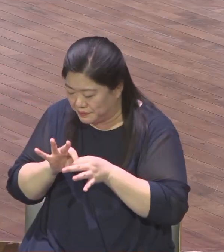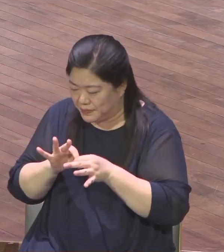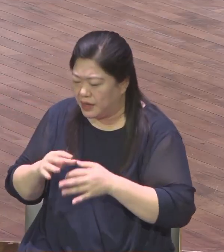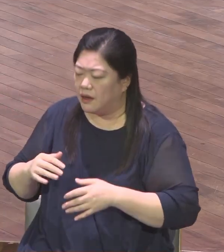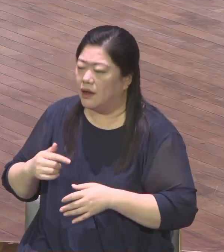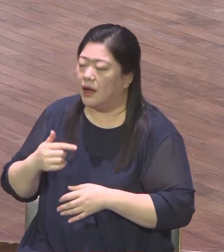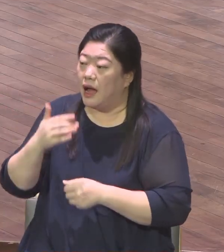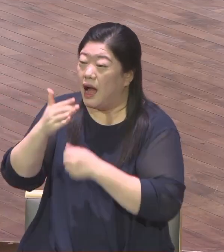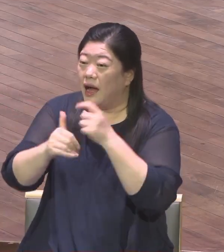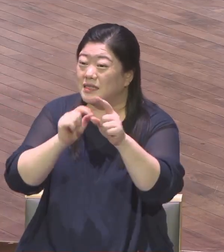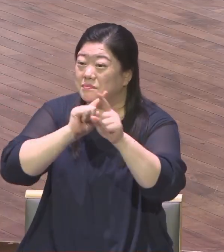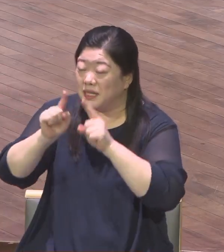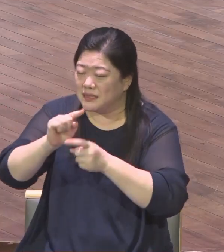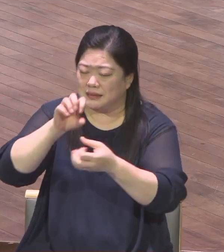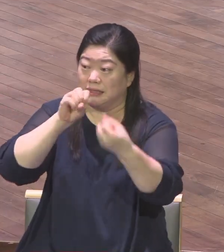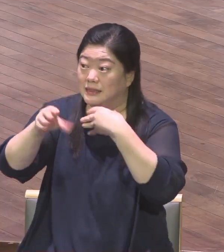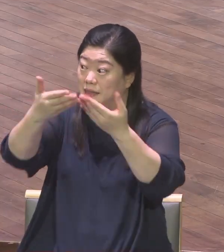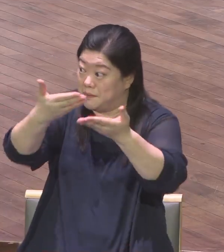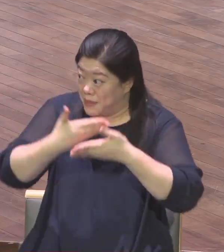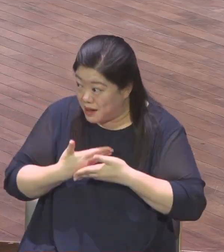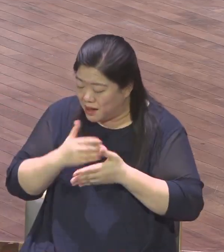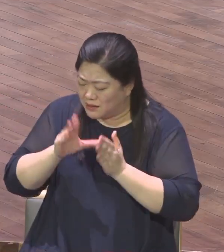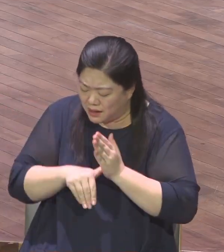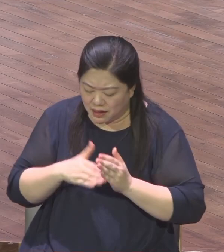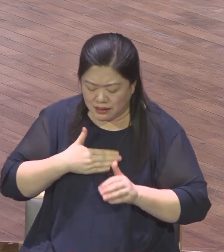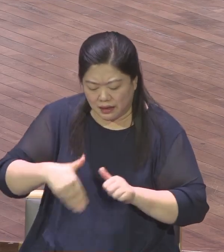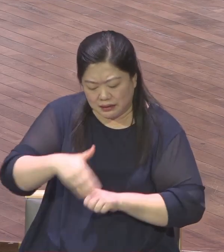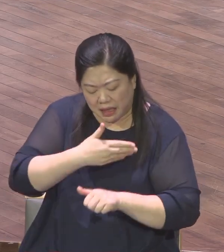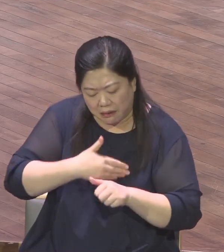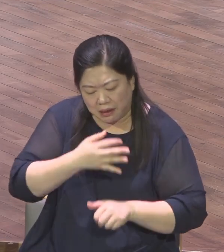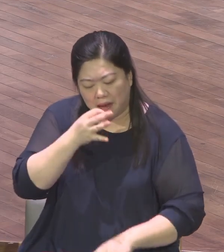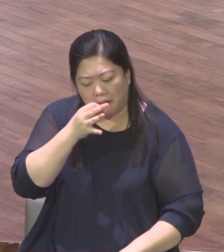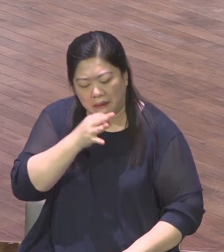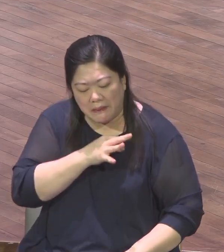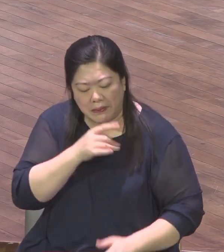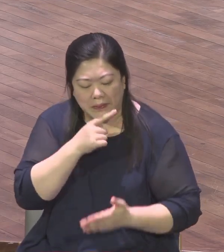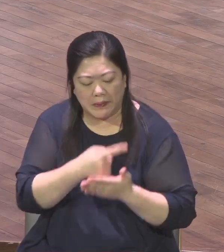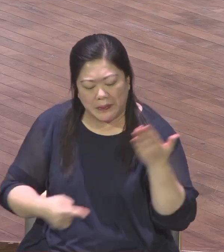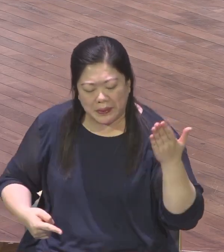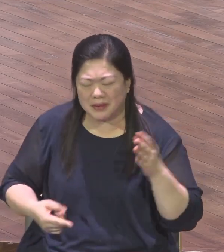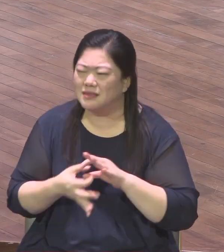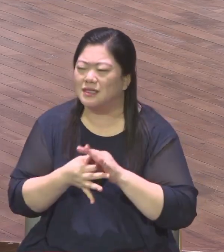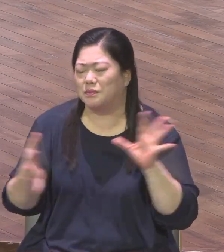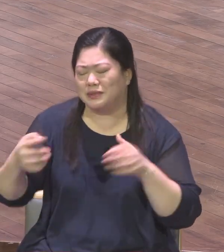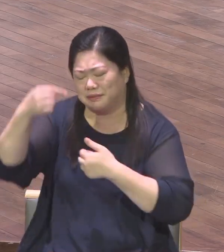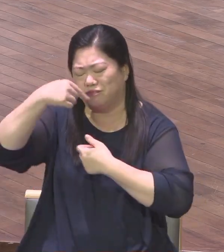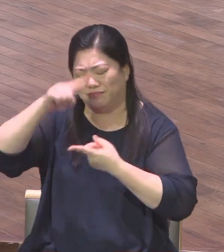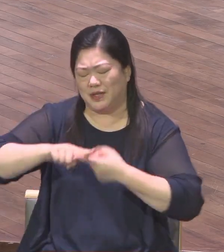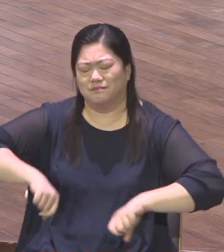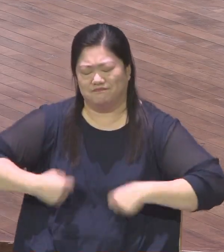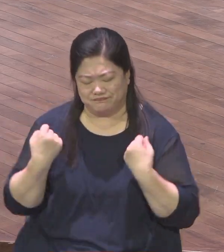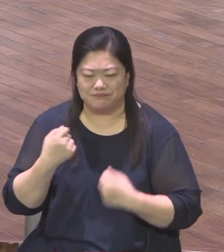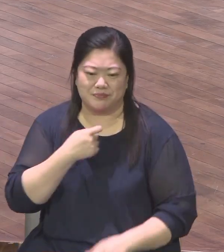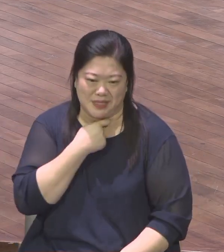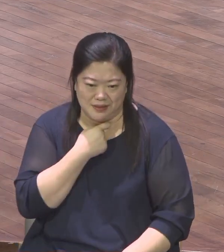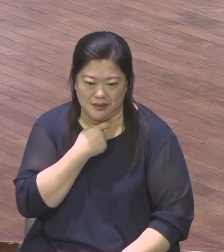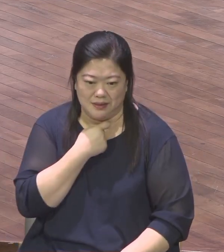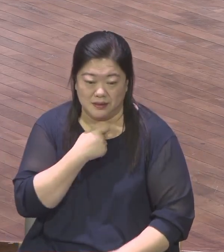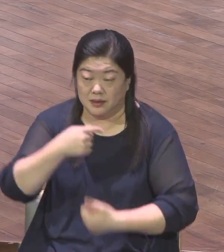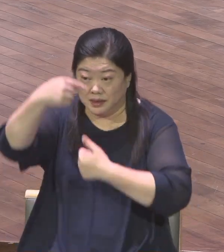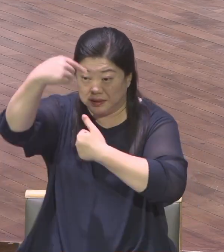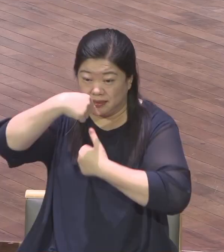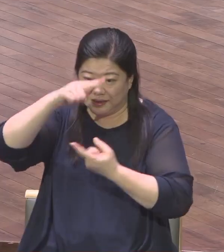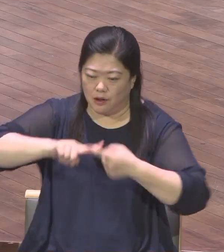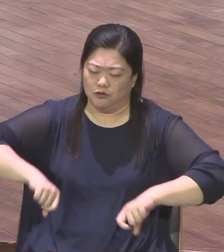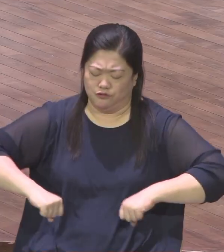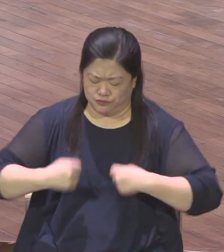목소리가 우리에게 좋든지 좋지 않든지를 막론하고 순종하려 합니다. 우리가 우리 하나님 여호와의 목소리를 순종하면